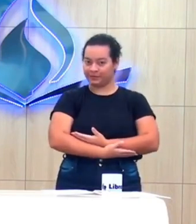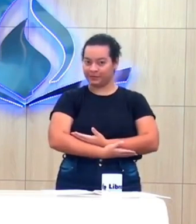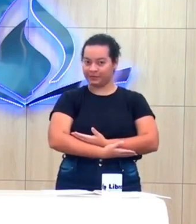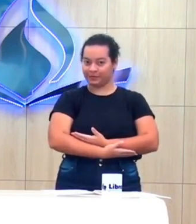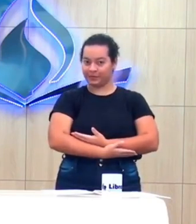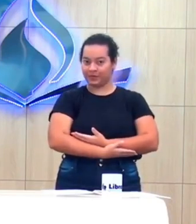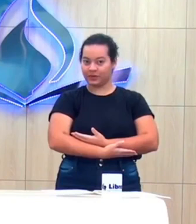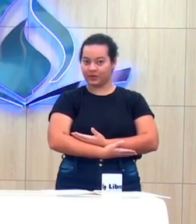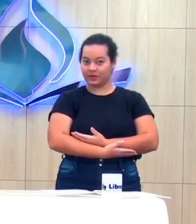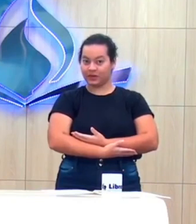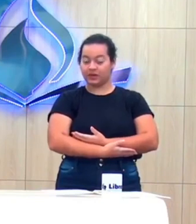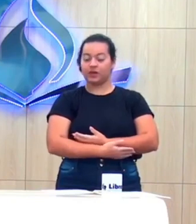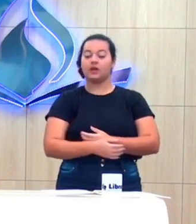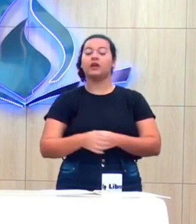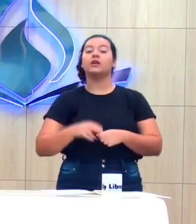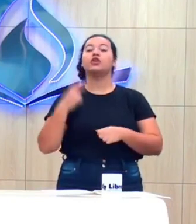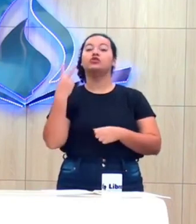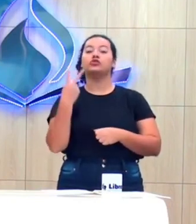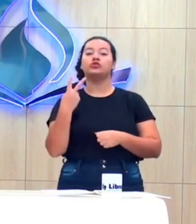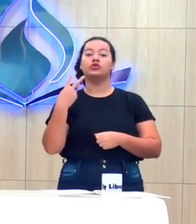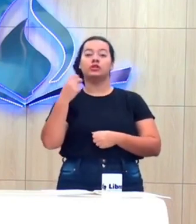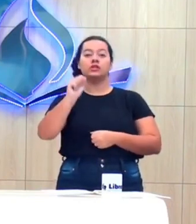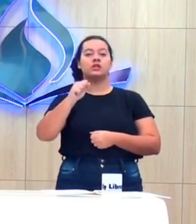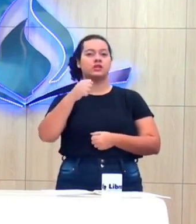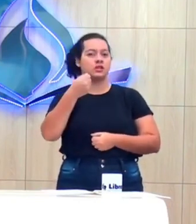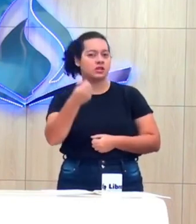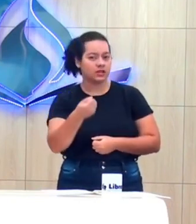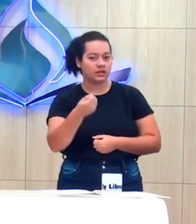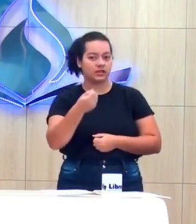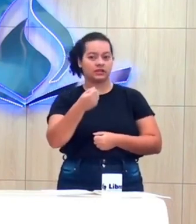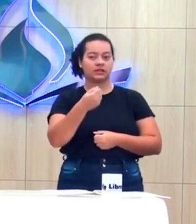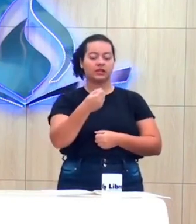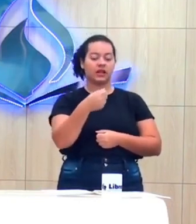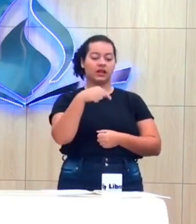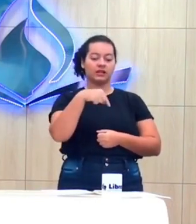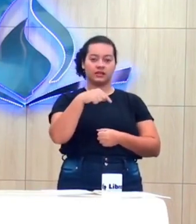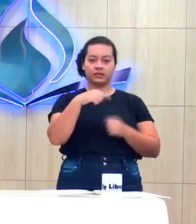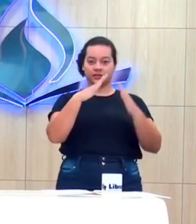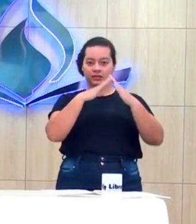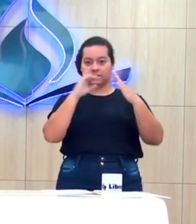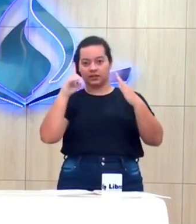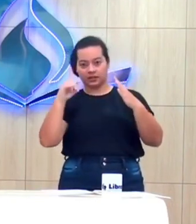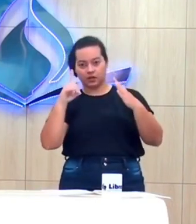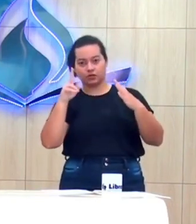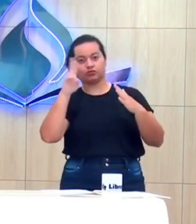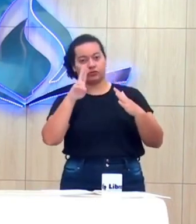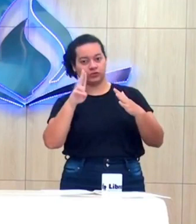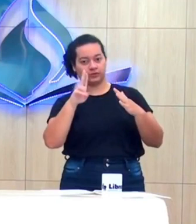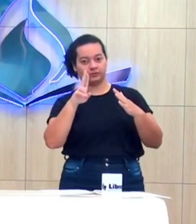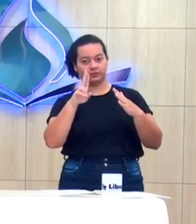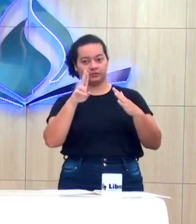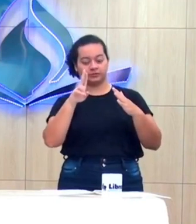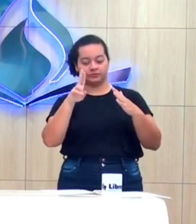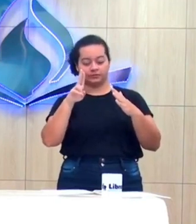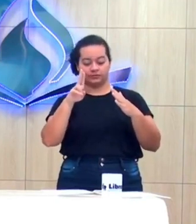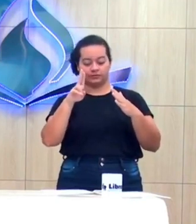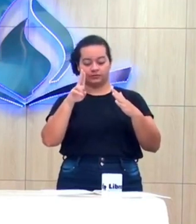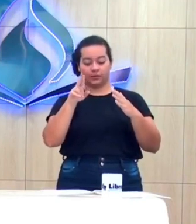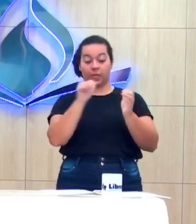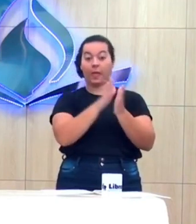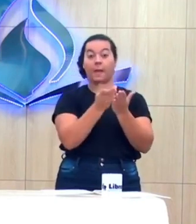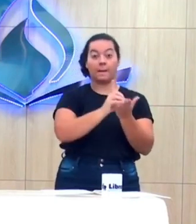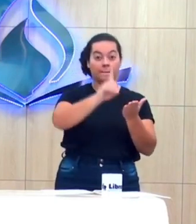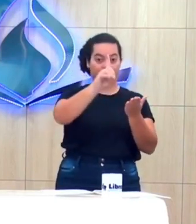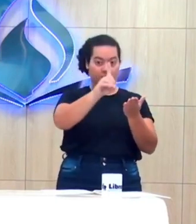E 2 sinais relacionados ao nosso contexto, né, religioso. A Bíblia,